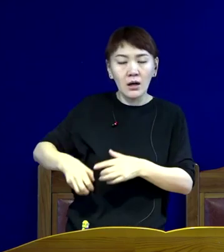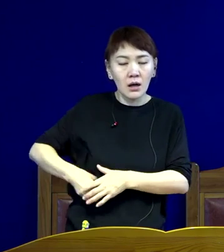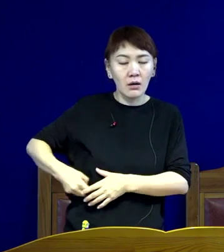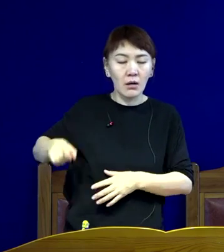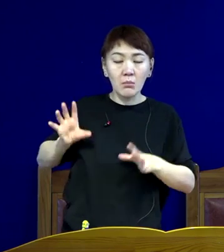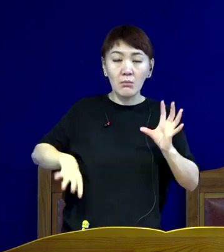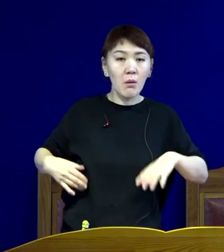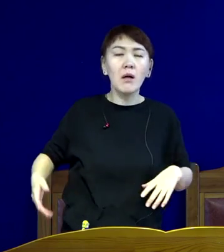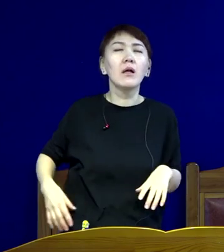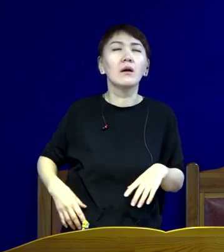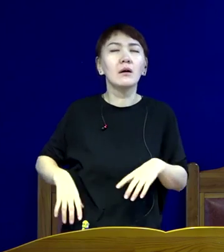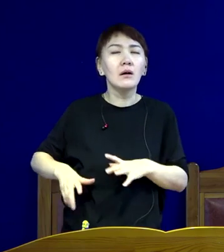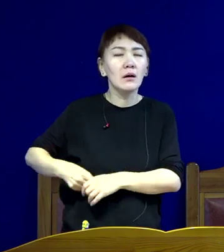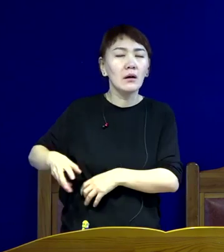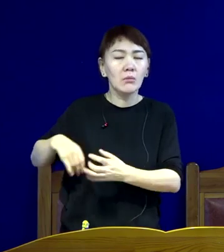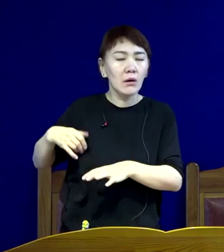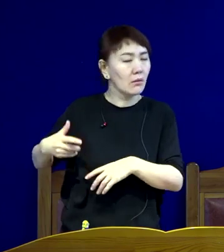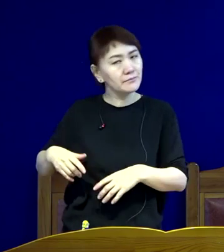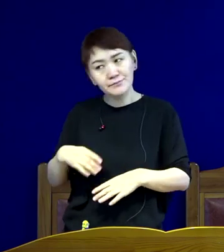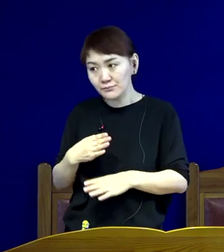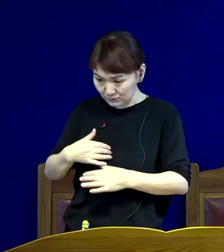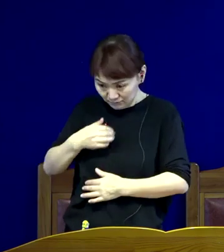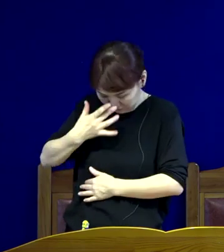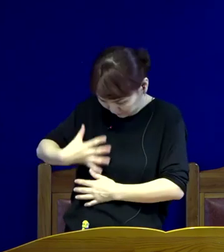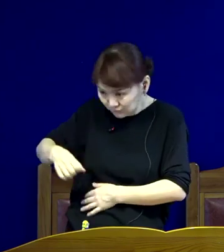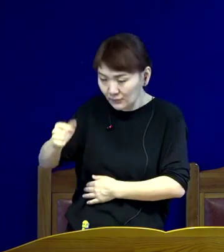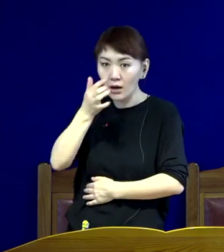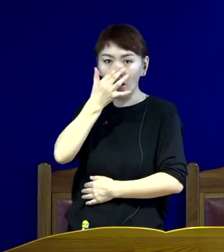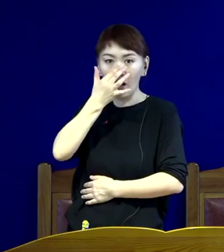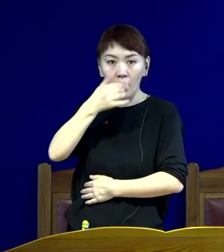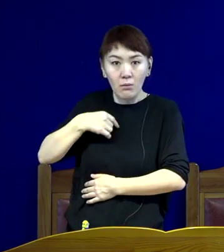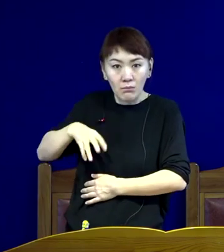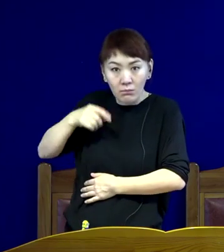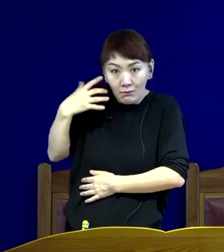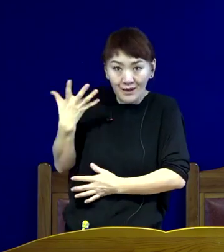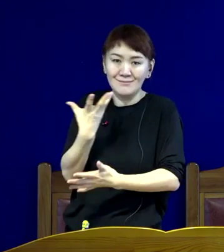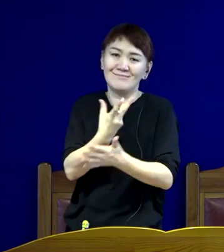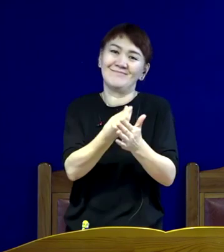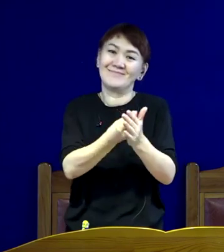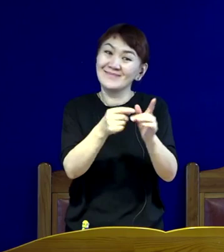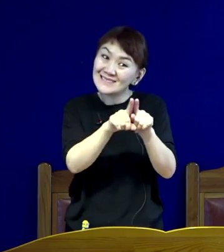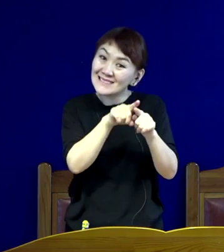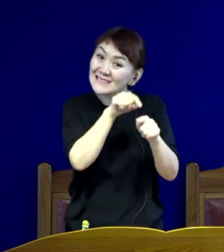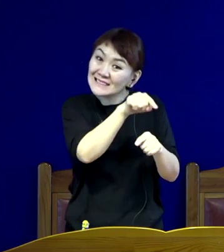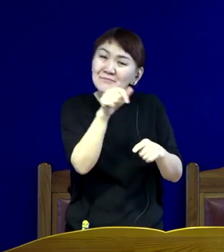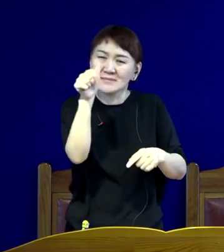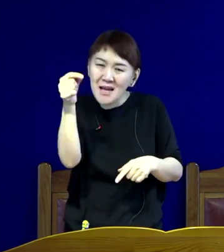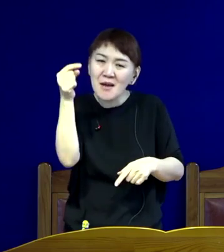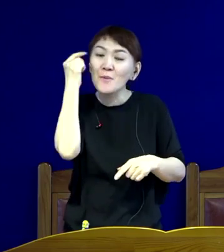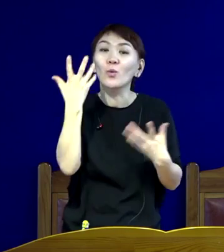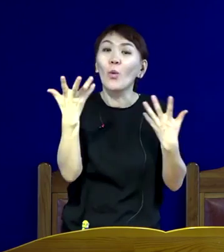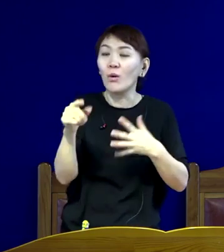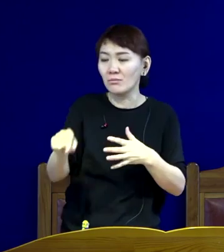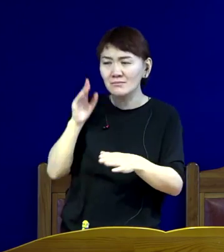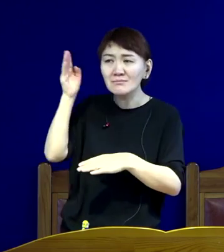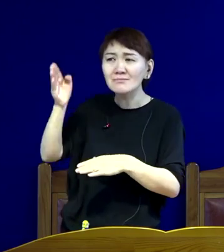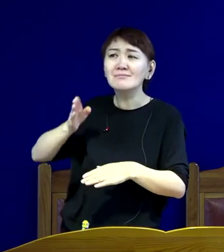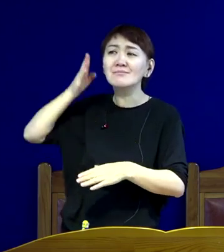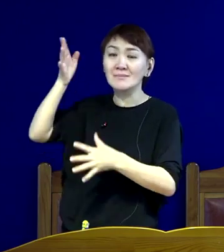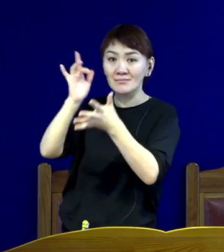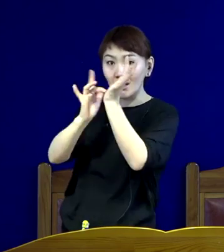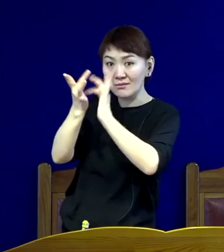Энэ үйл явц бол бид нар сайн мэдж байгаачлан хожимын өдөр энэ дэлхий дээр Есүс ирээд хүний